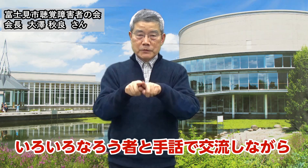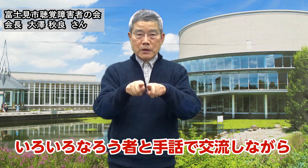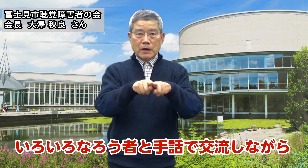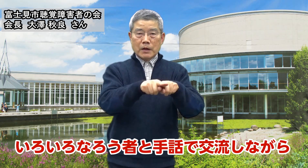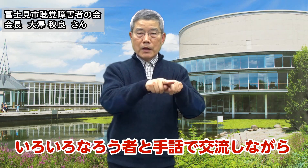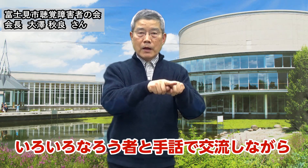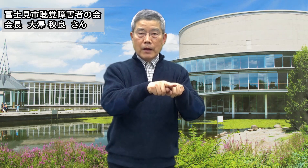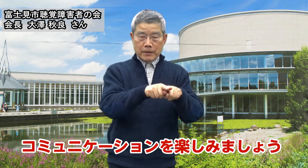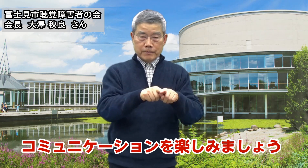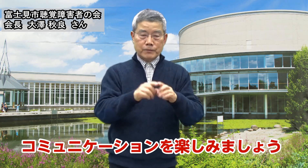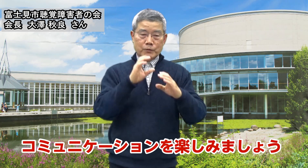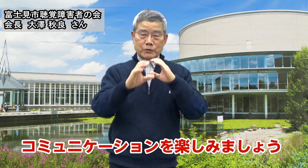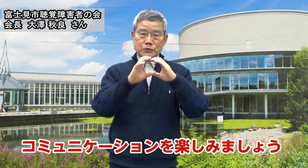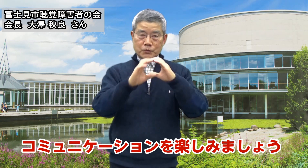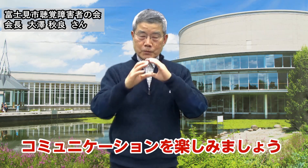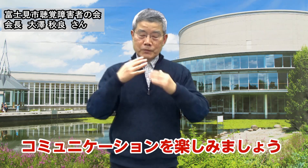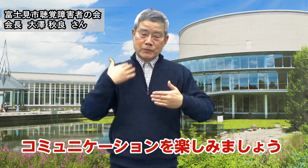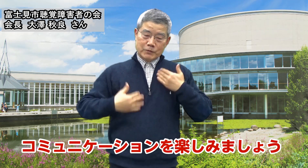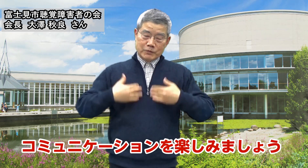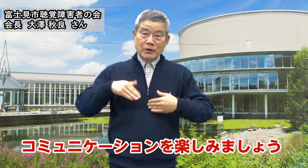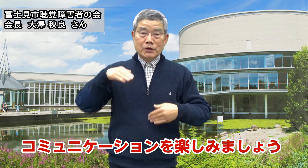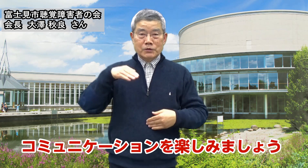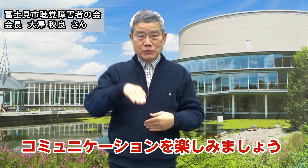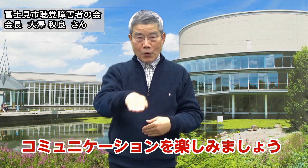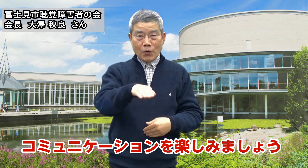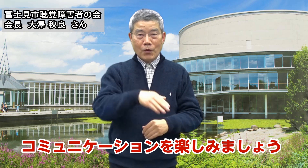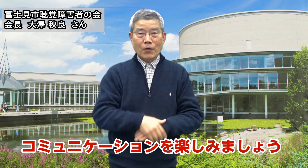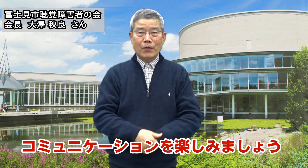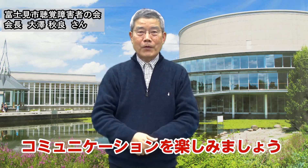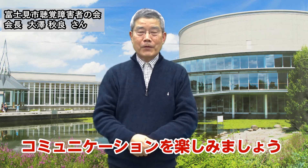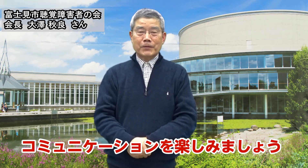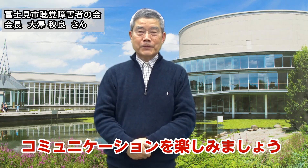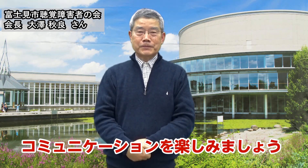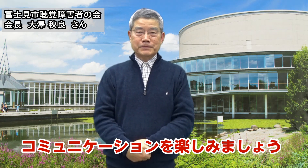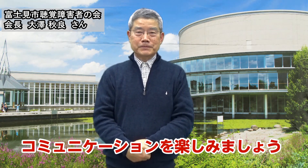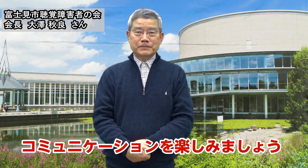話で交流しながらコミュニケーションを楽しみましょう。